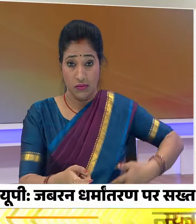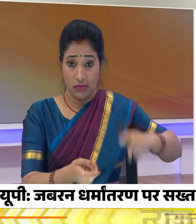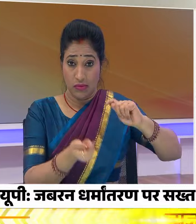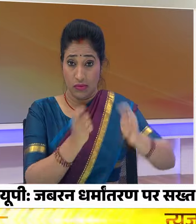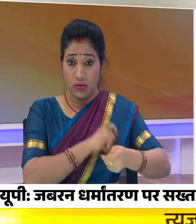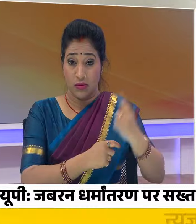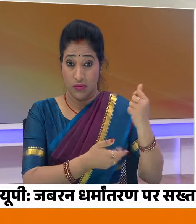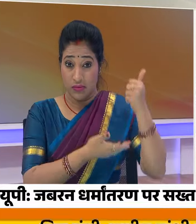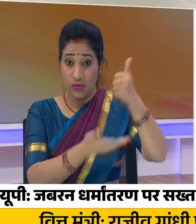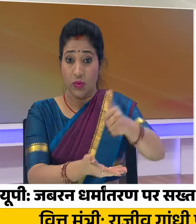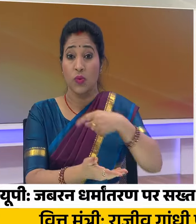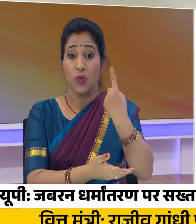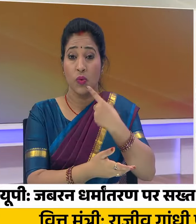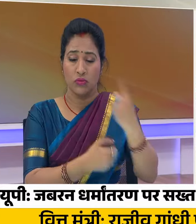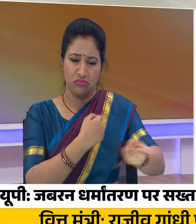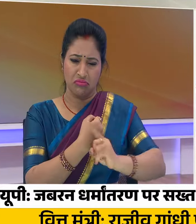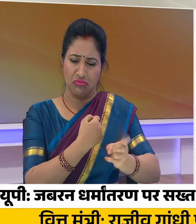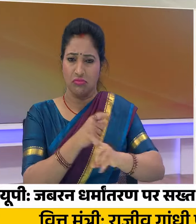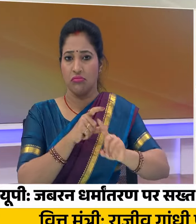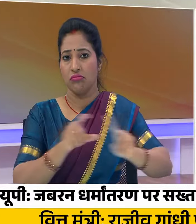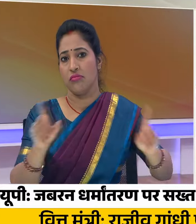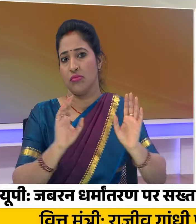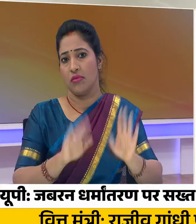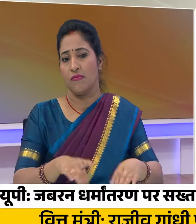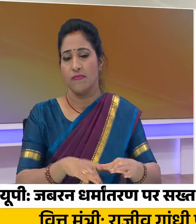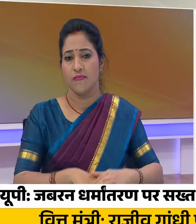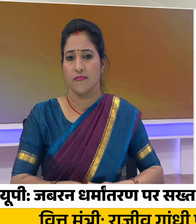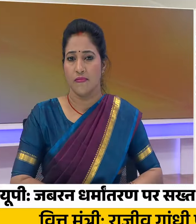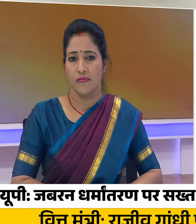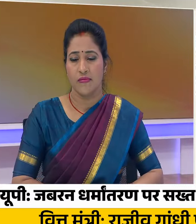लिए फंडिंग करने पर होगी सजा।